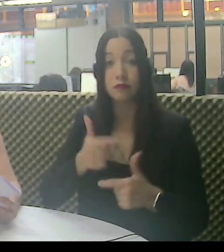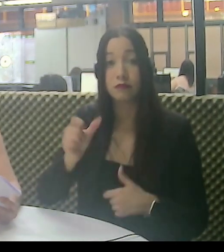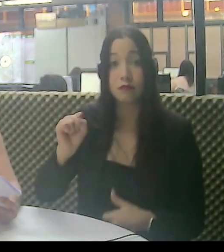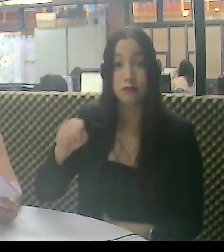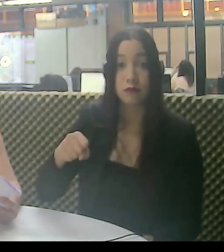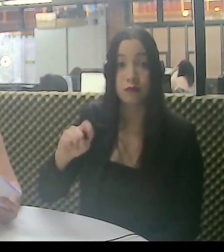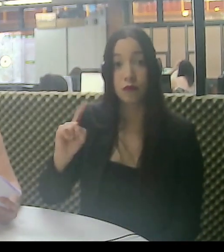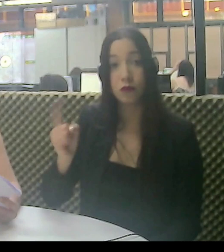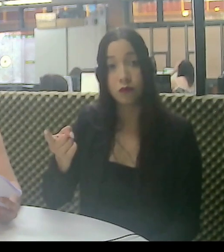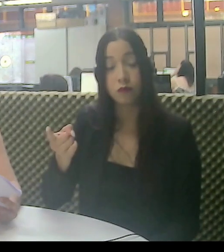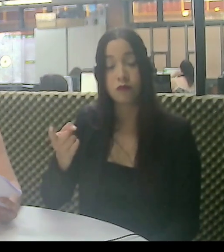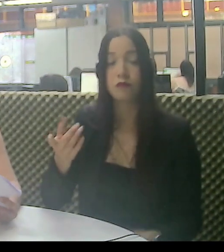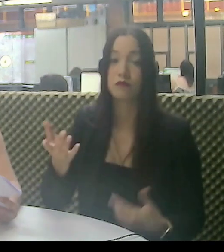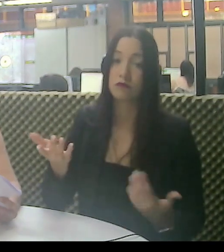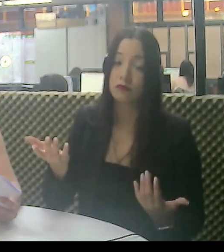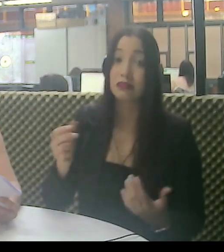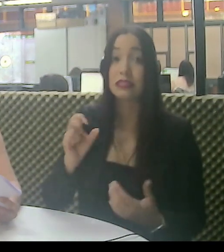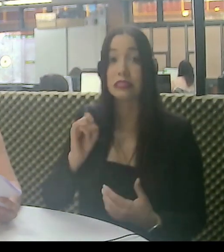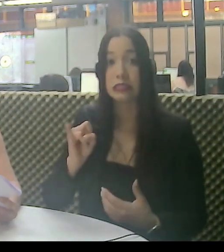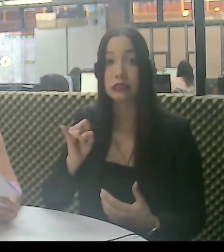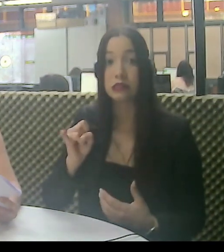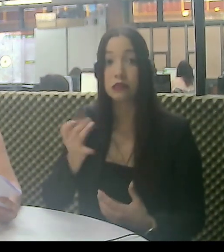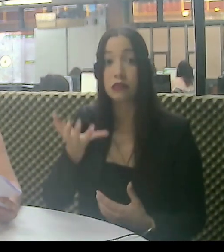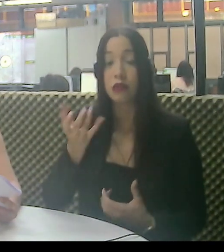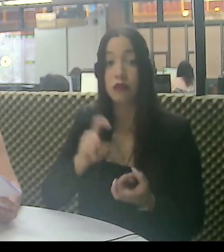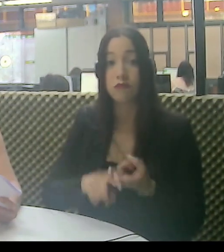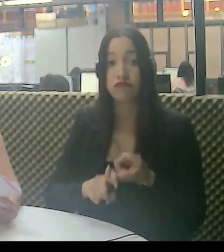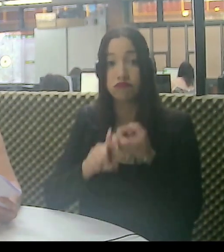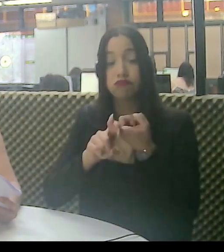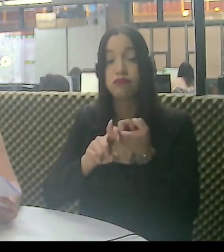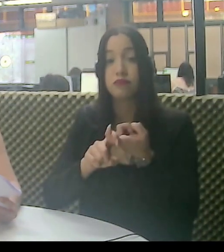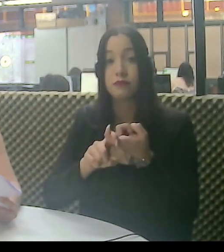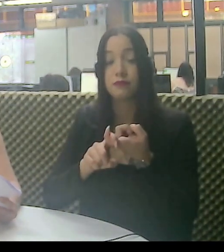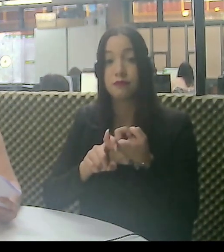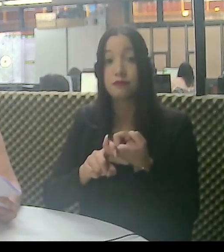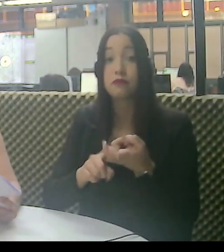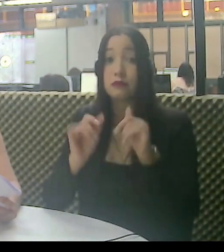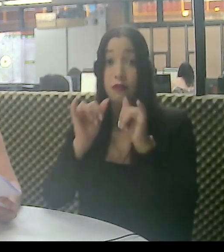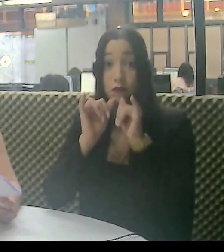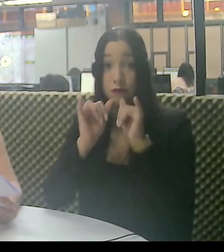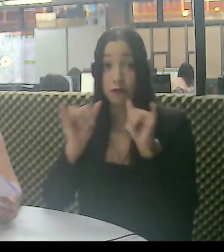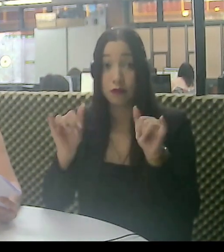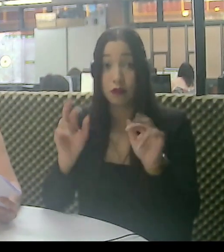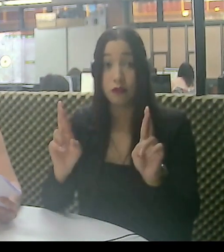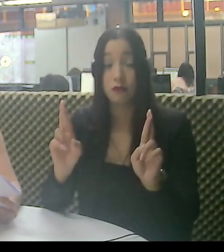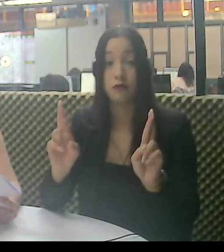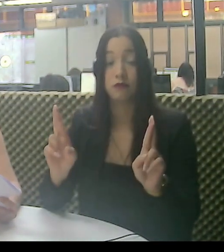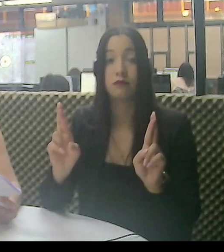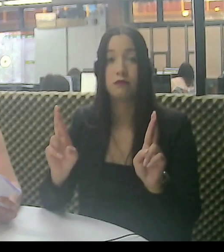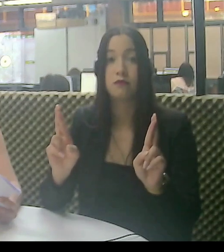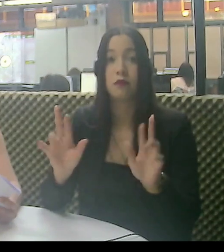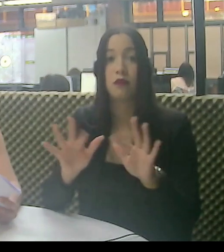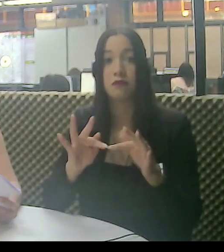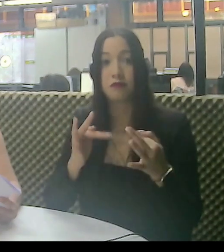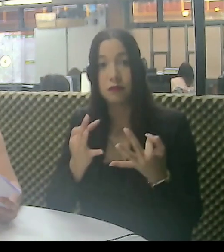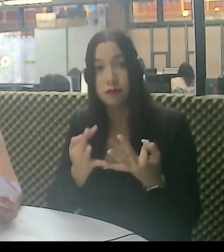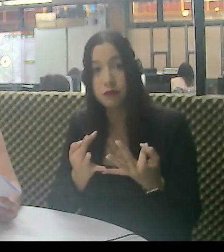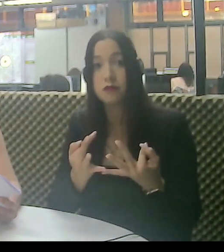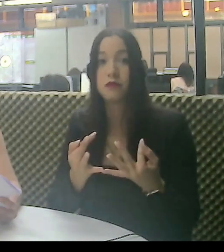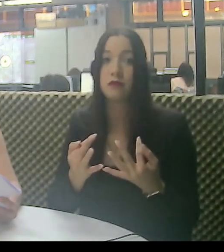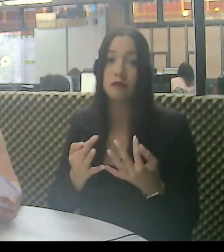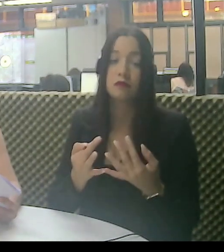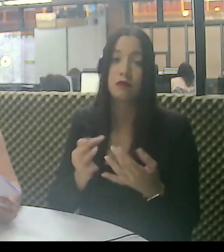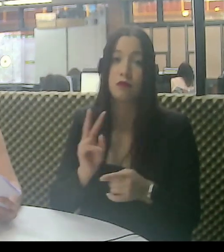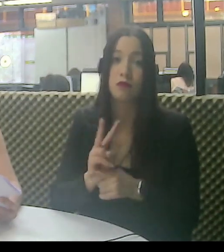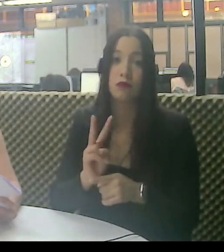desse dia letivo E caso optem pela suspensão além de avisar os responsáveis né as famílias e